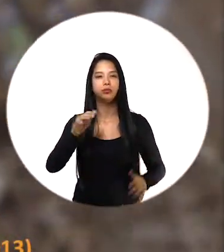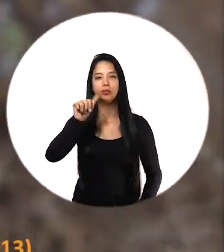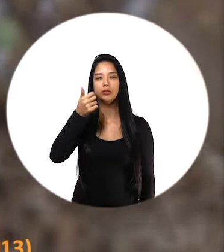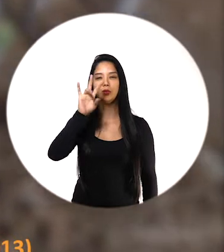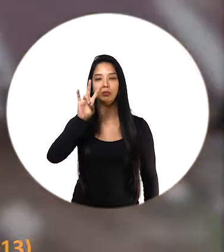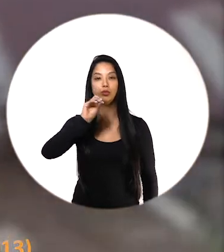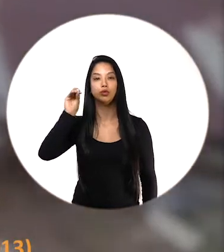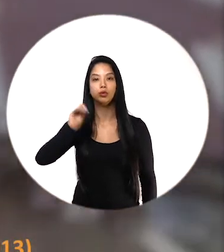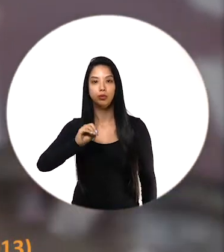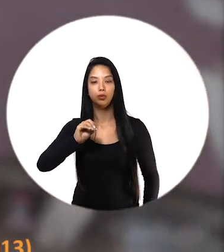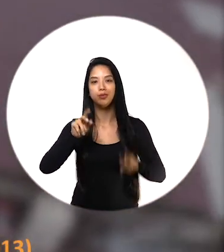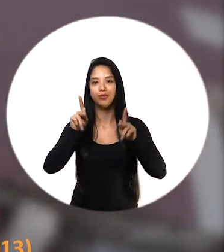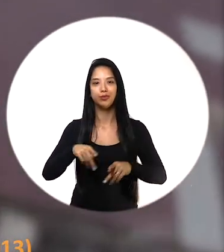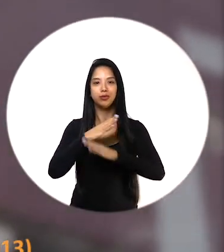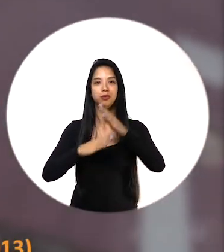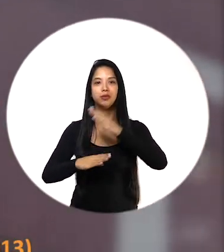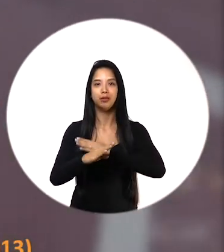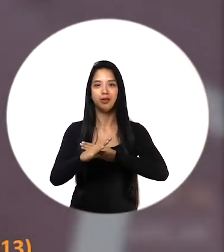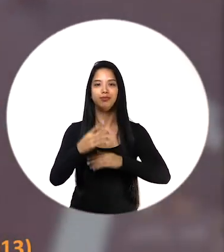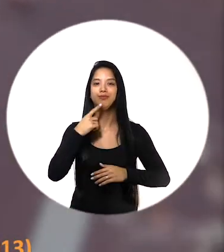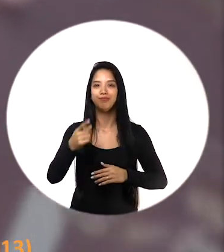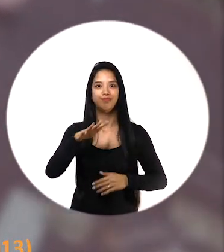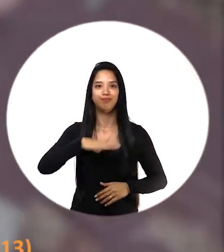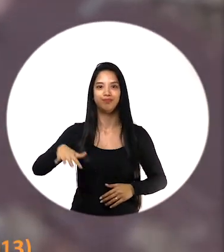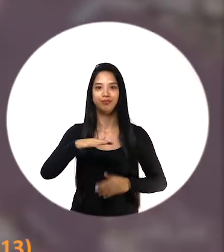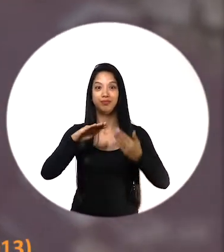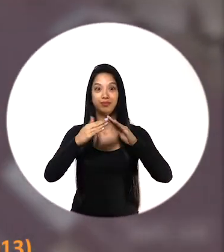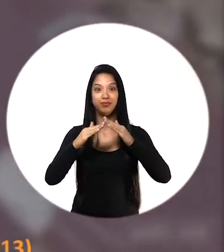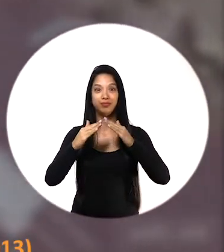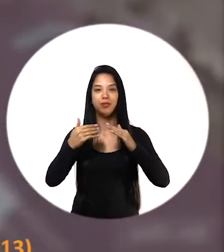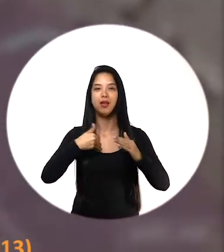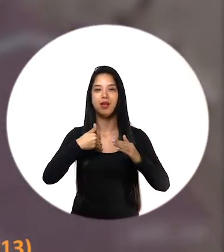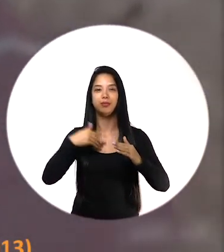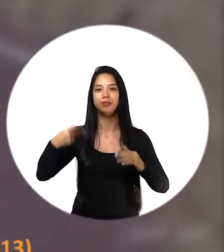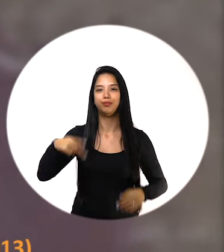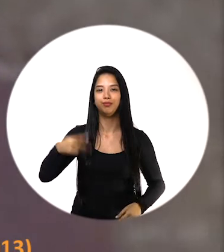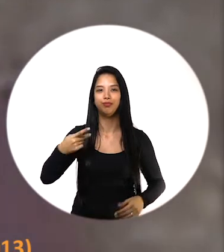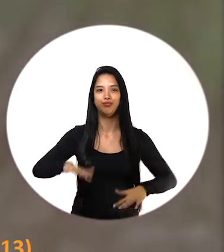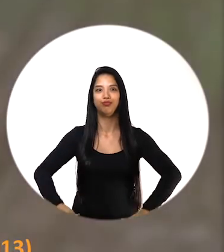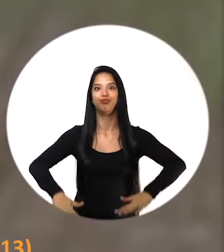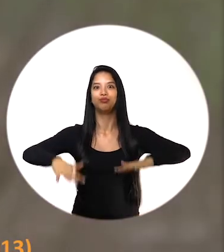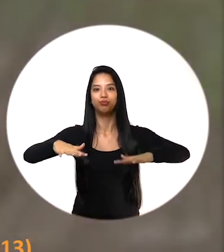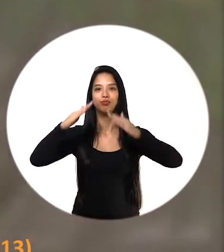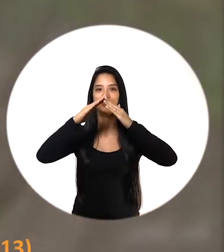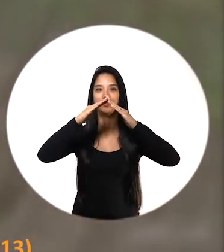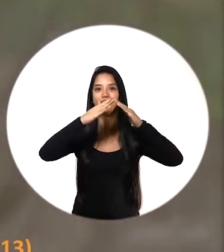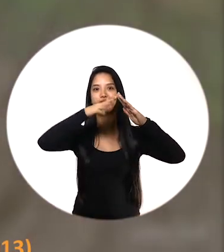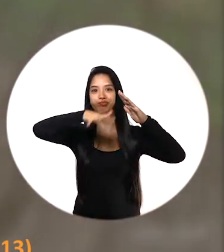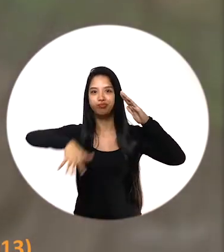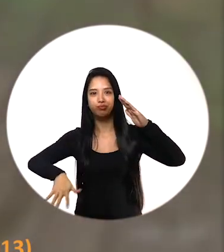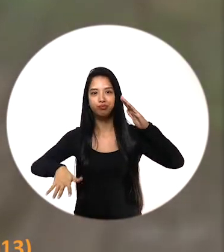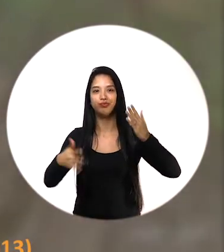del 17% de las personas en condición de discapacidad indican que en la zona donde viven existen peligros como inundaciones